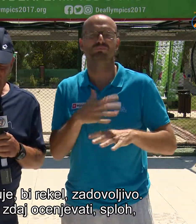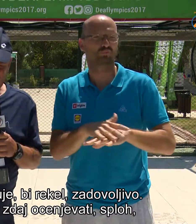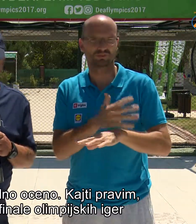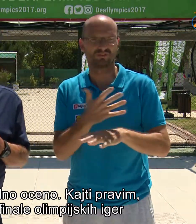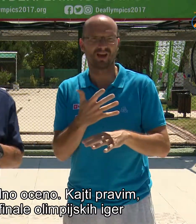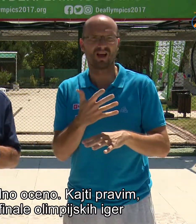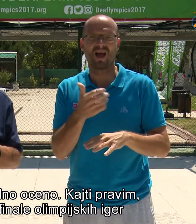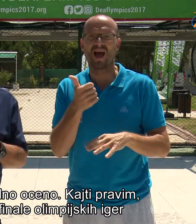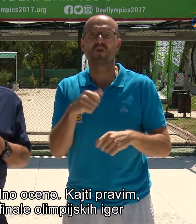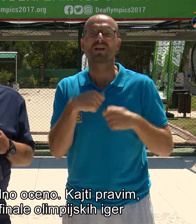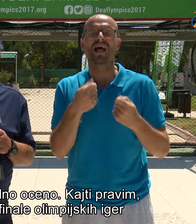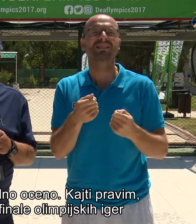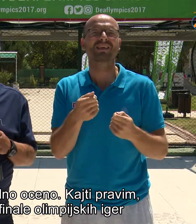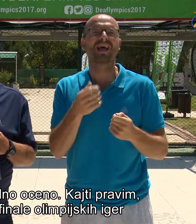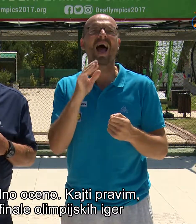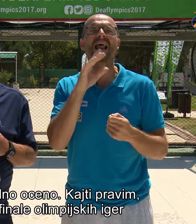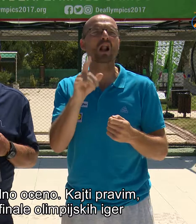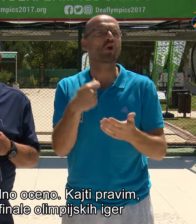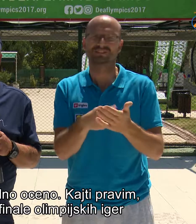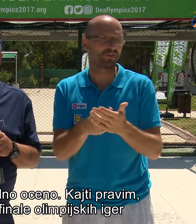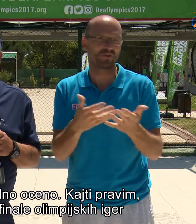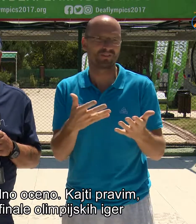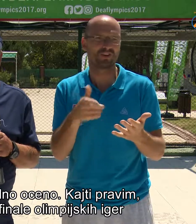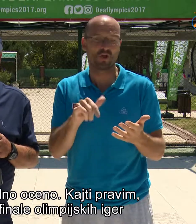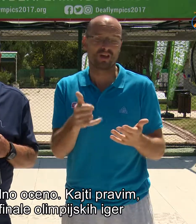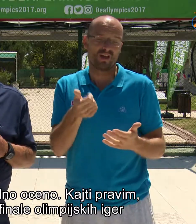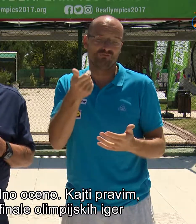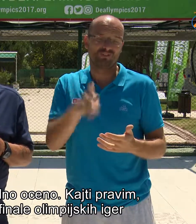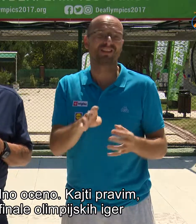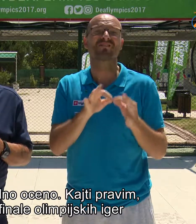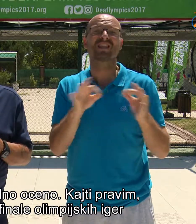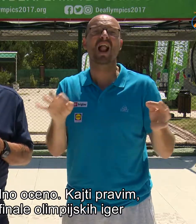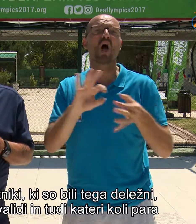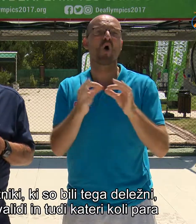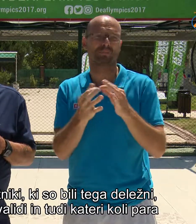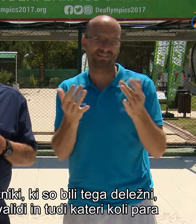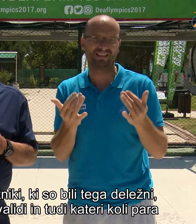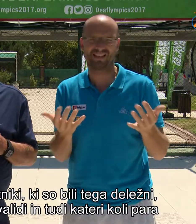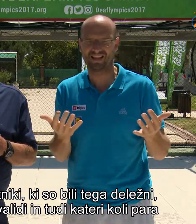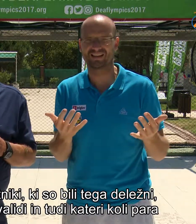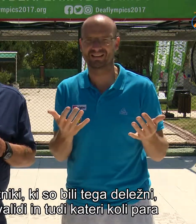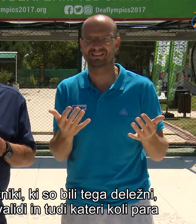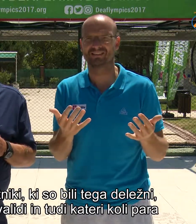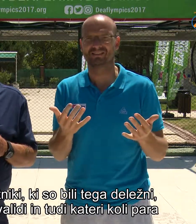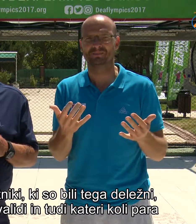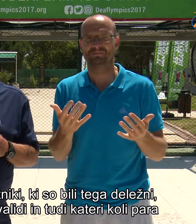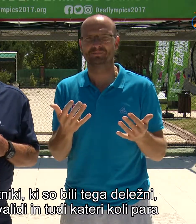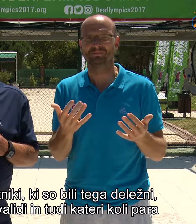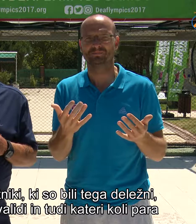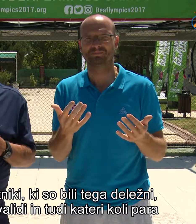dati eno realno oceno, ne, kaj ti pravim, to je četrtfinale olimpijskih iger, ne, in vsi